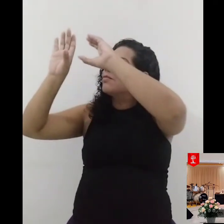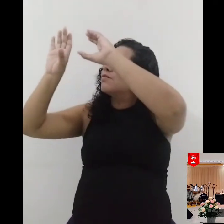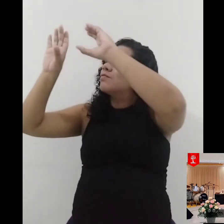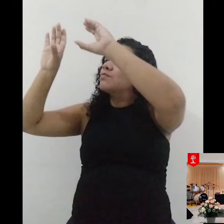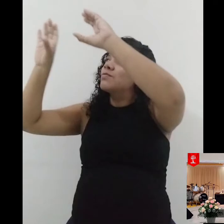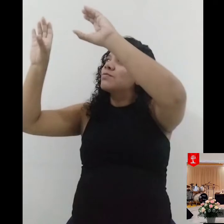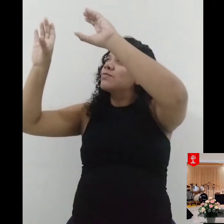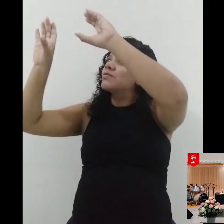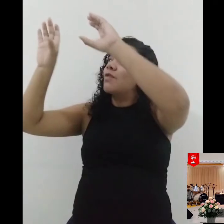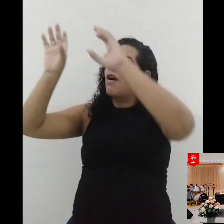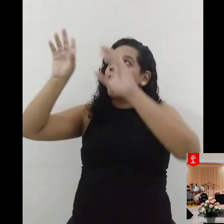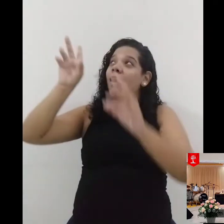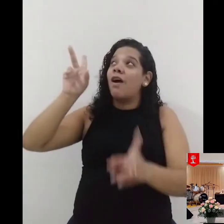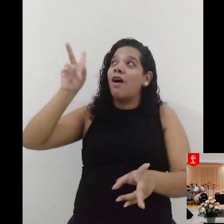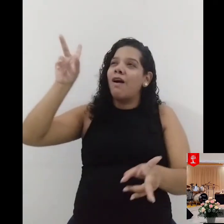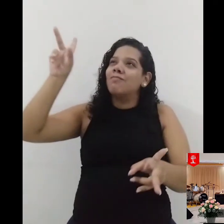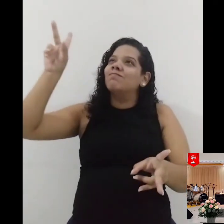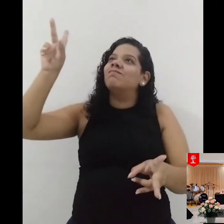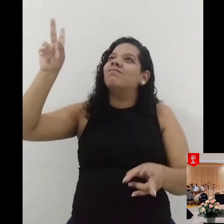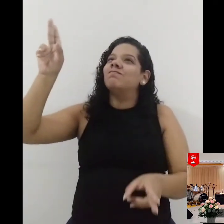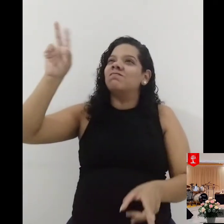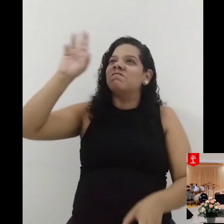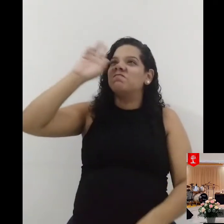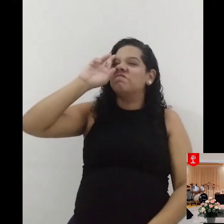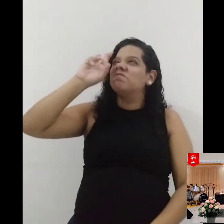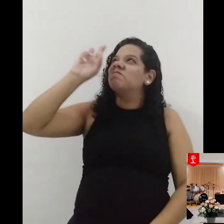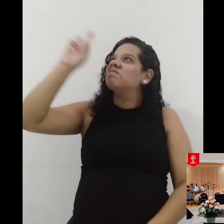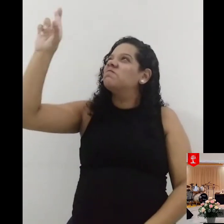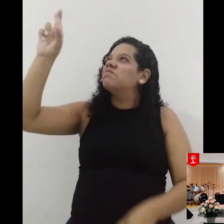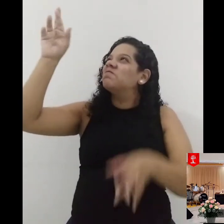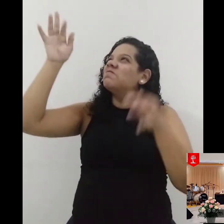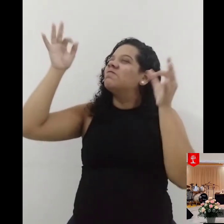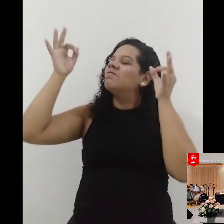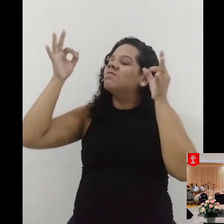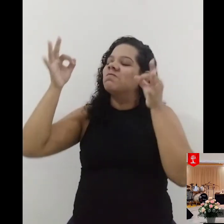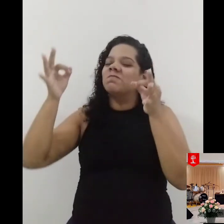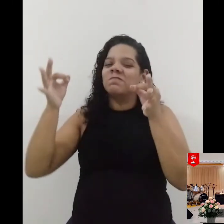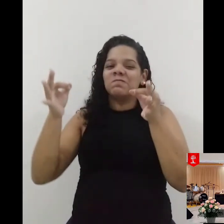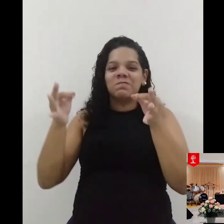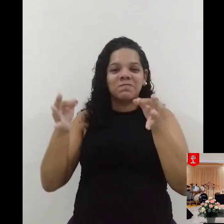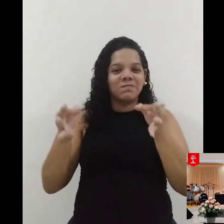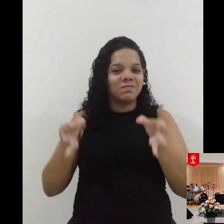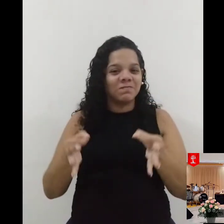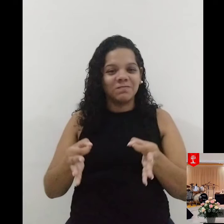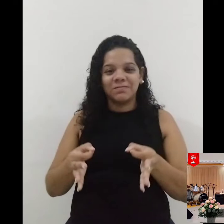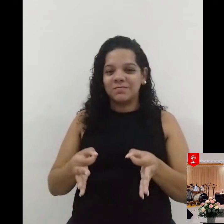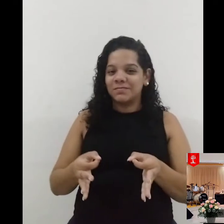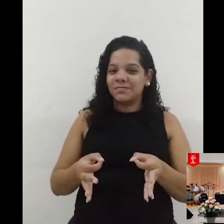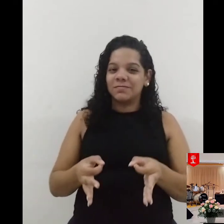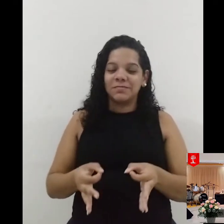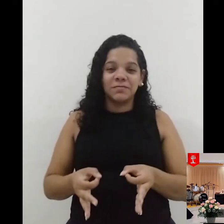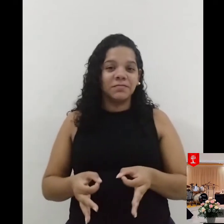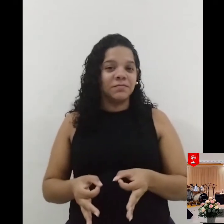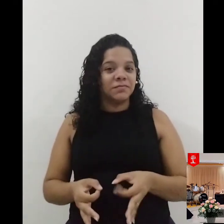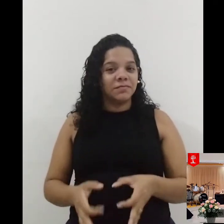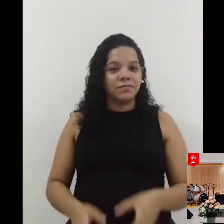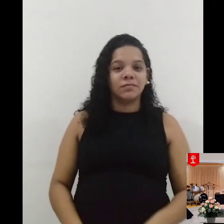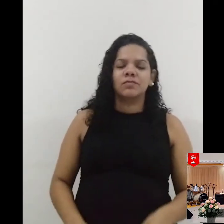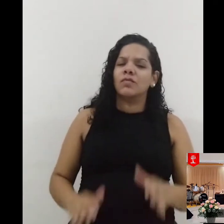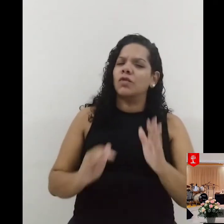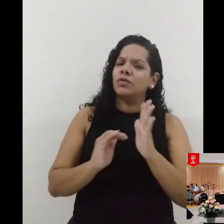Tudo que existe acontece, tu sabes muito